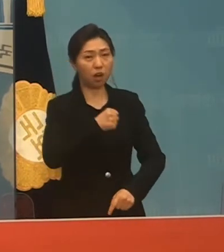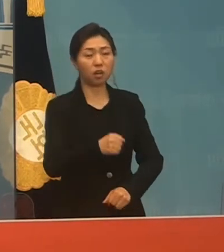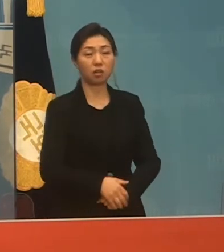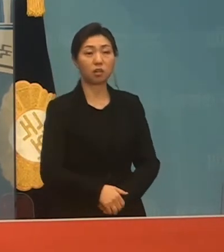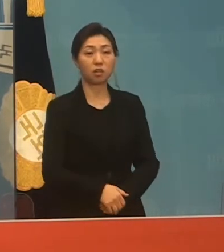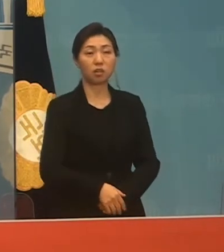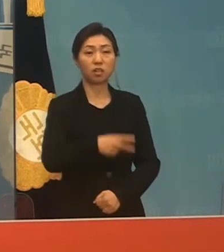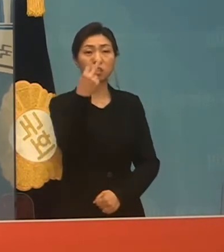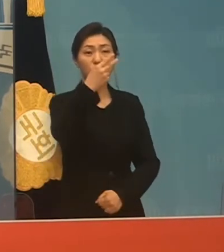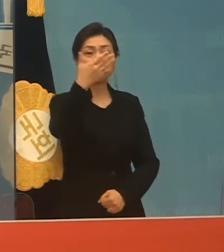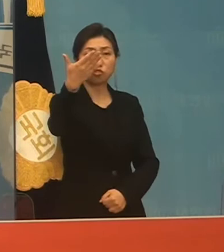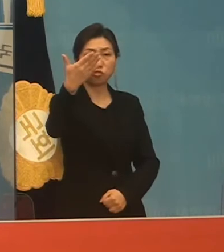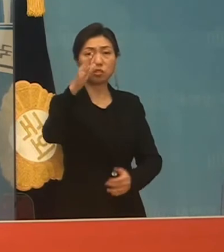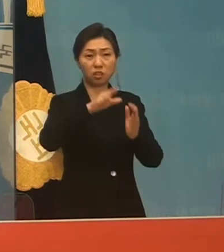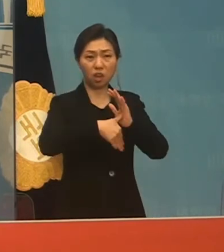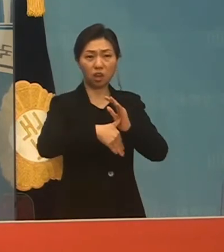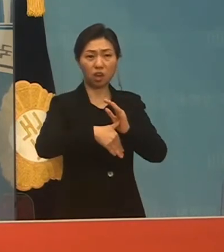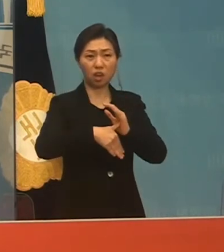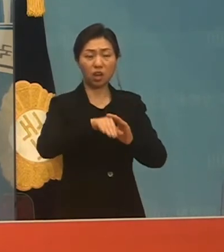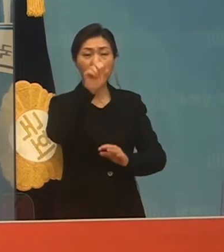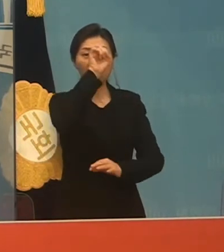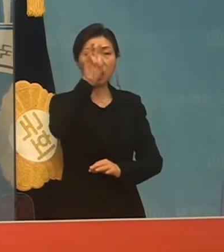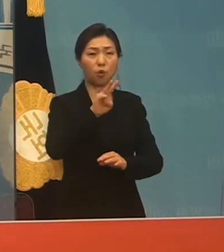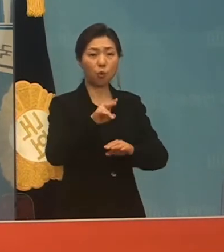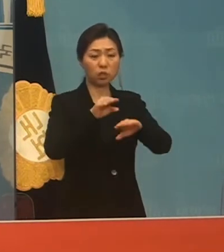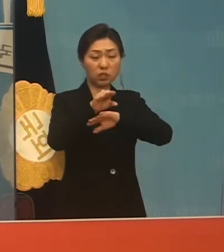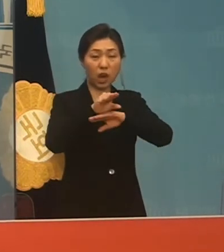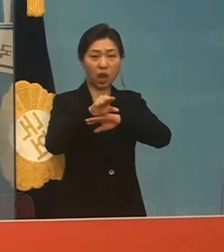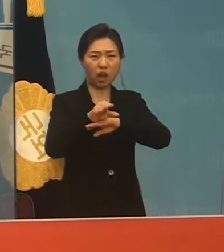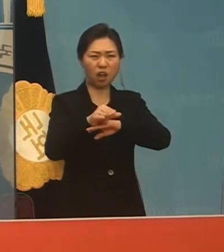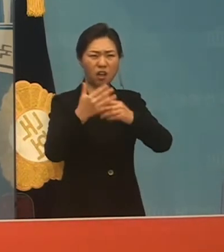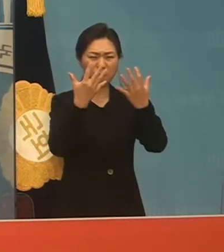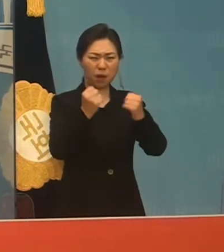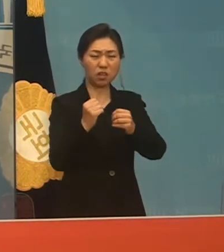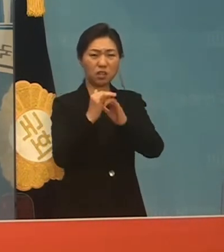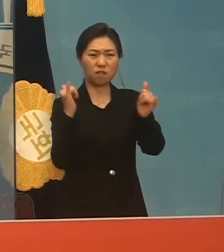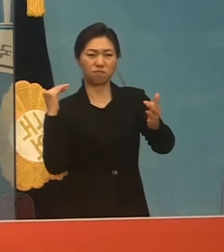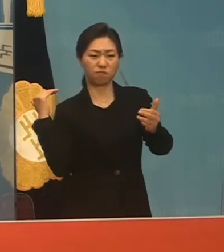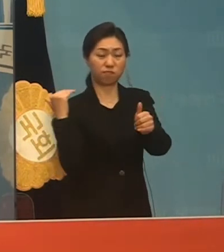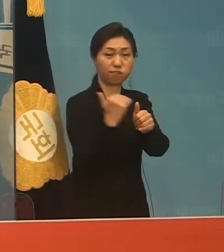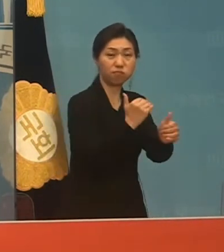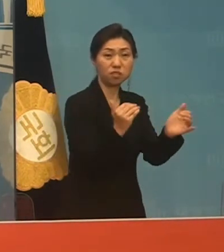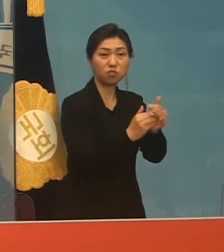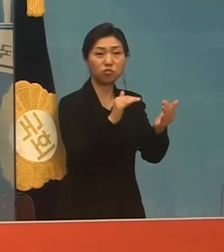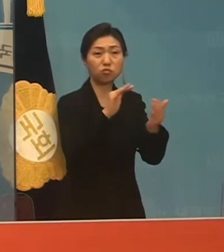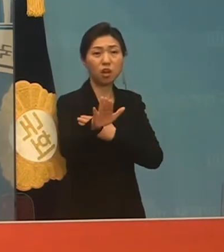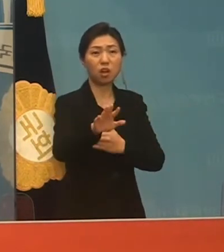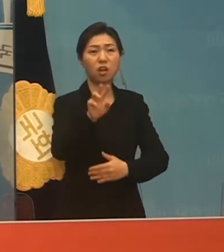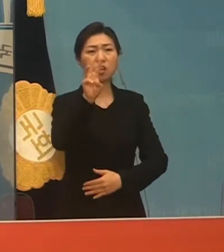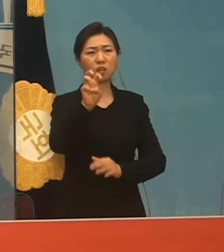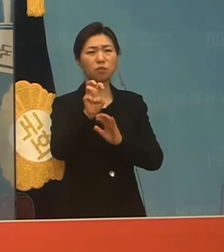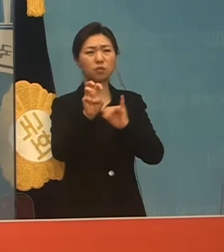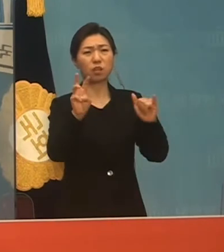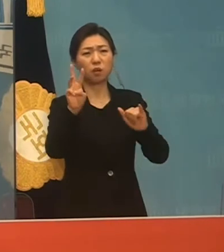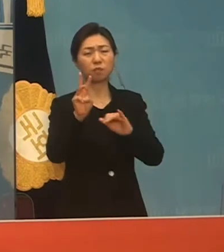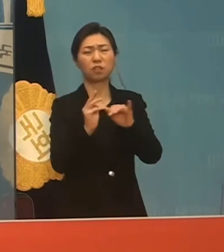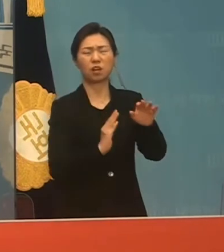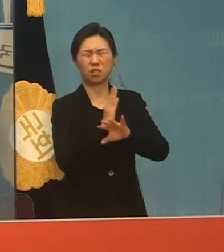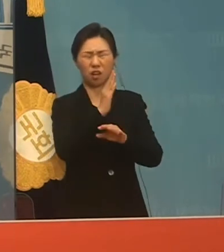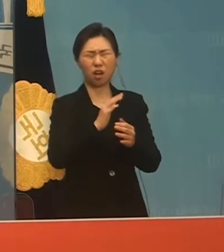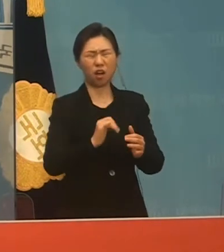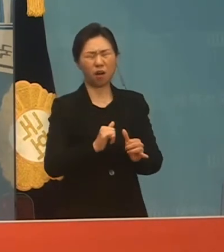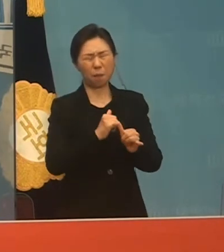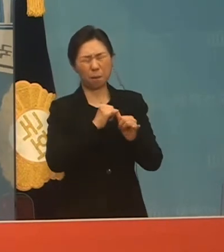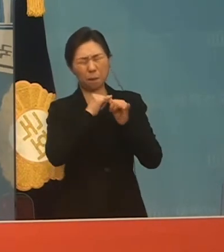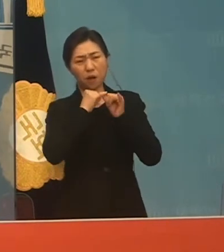쌍용자동차 대량 해고 이후 30명의 노동자들과 가족들이 목숨을 끊었습니다.